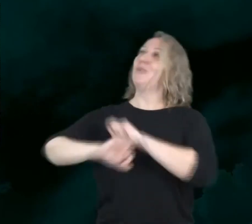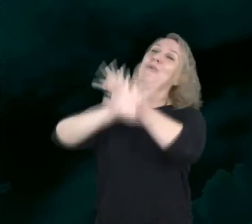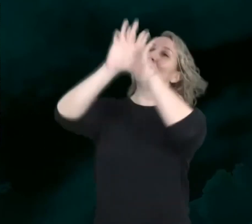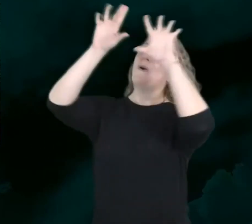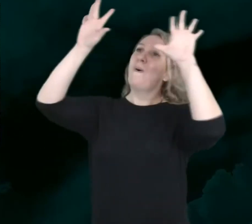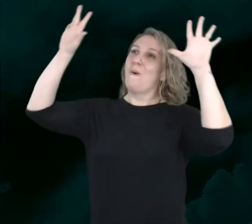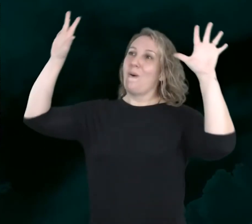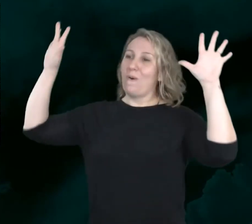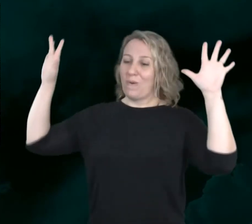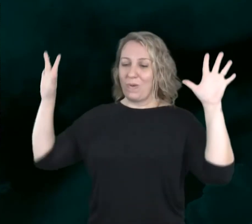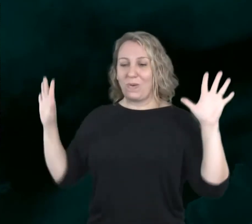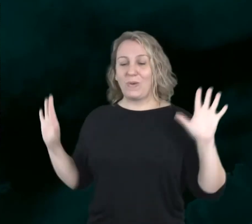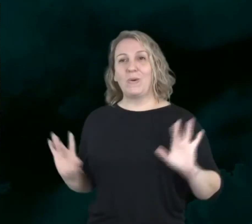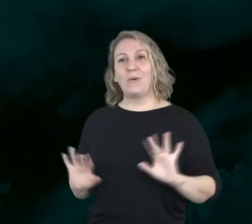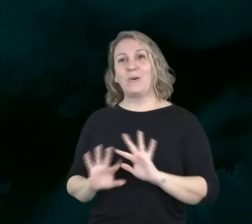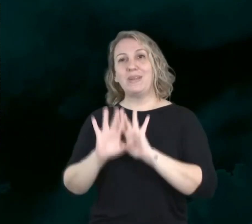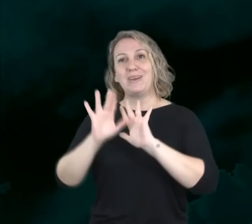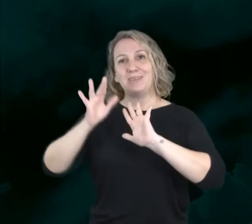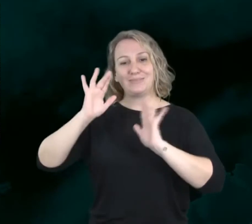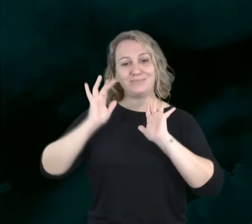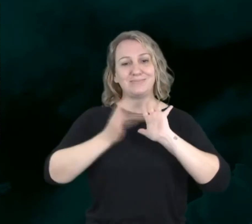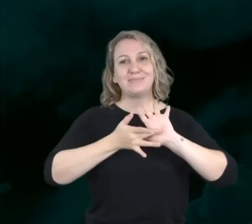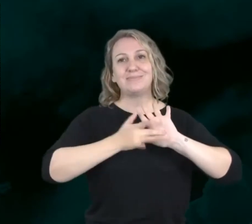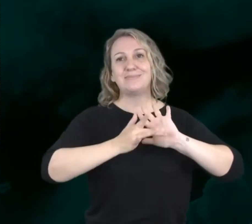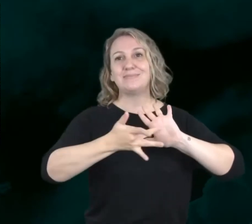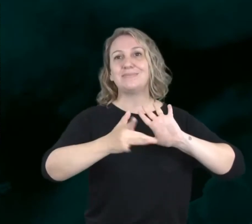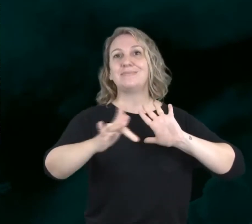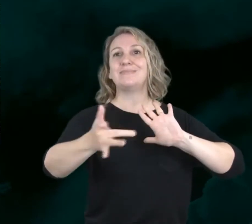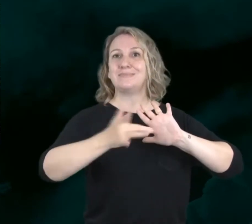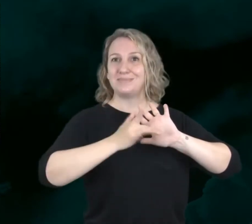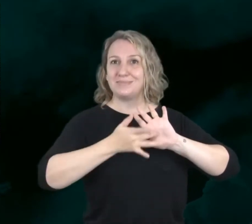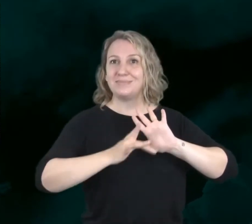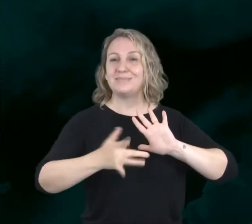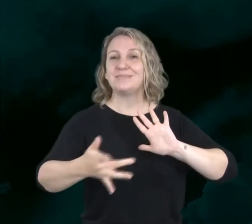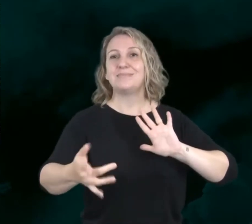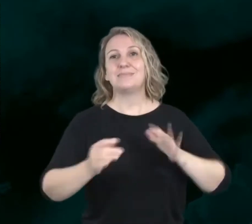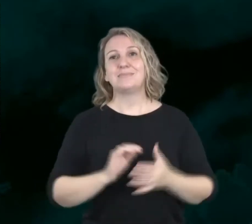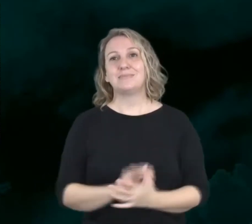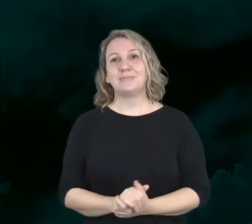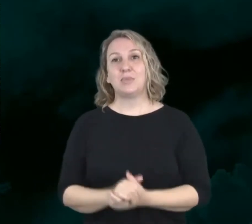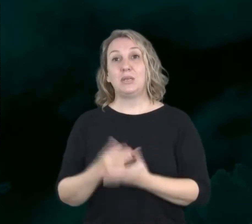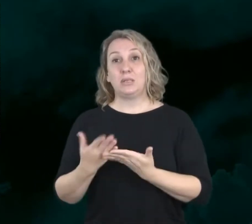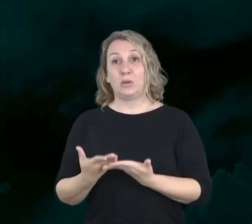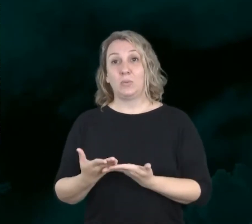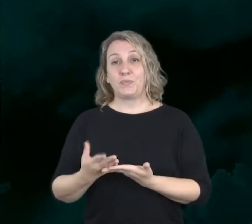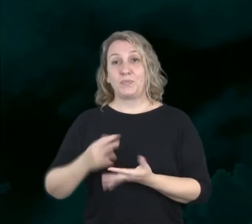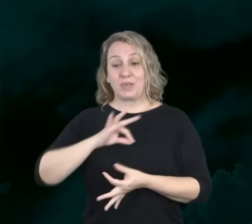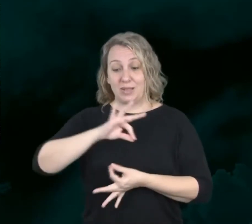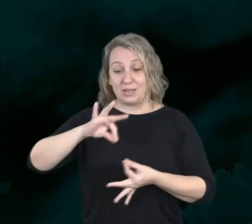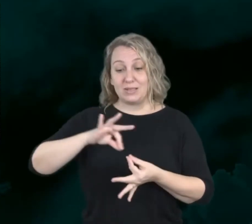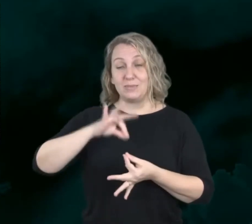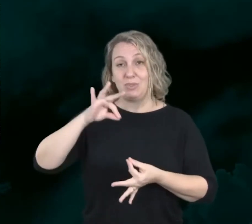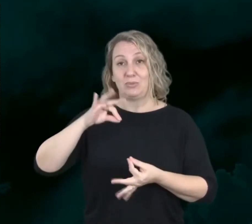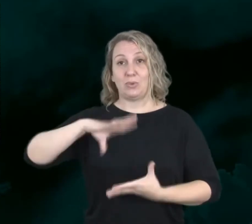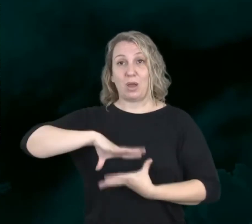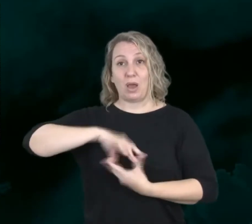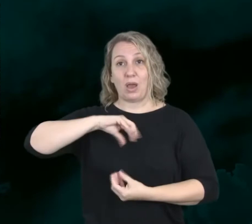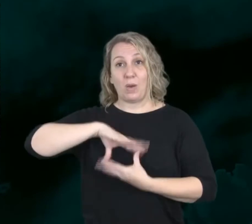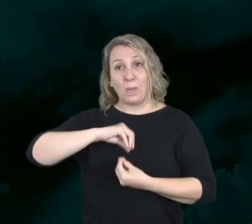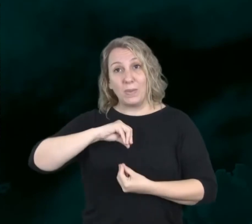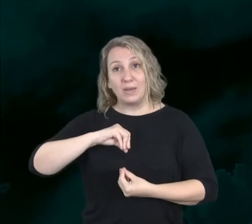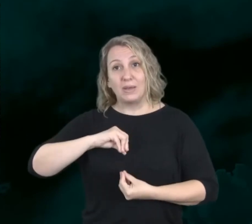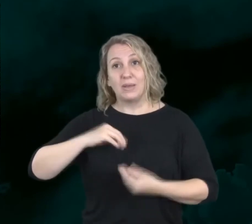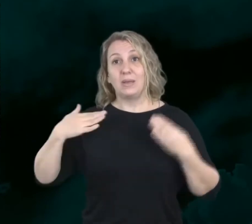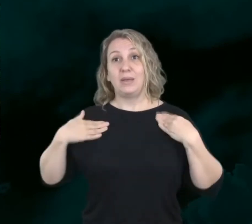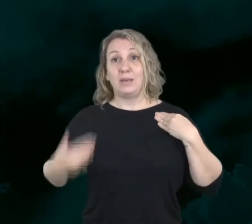ser glorificado: espírito, alma e corpo. E nós vamos ser totalmente recebidos para dentro da glória de Deus. Irmãos,